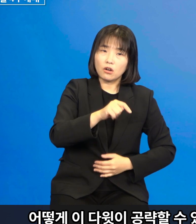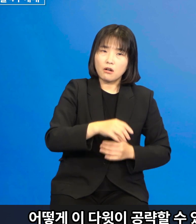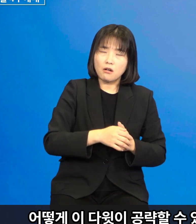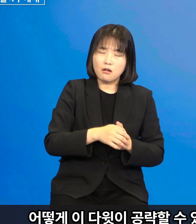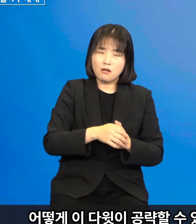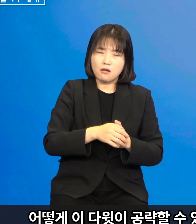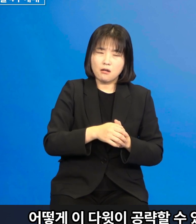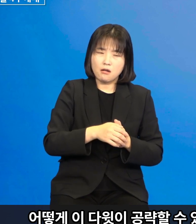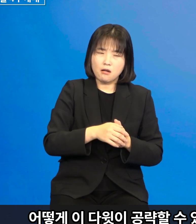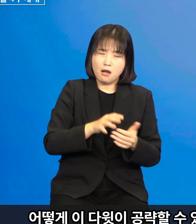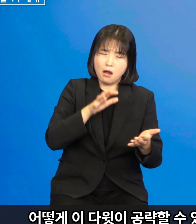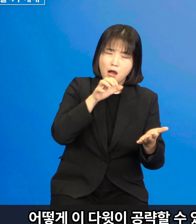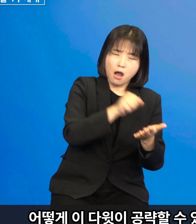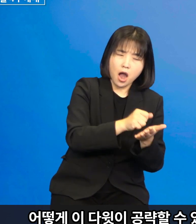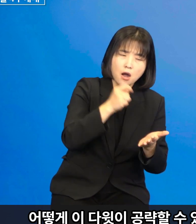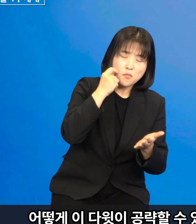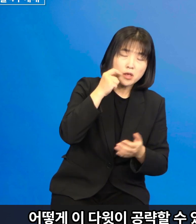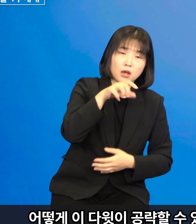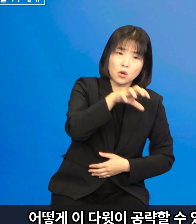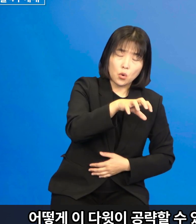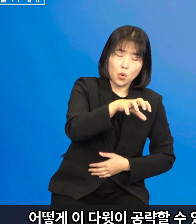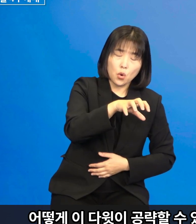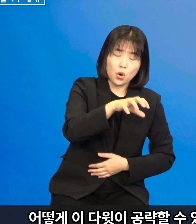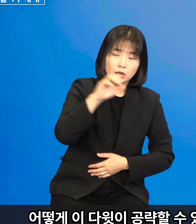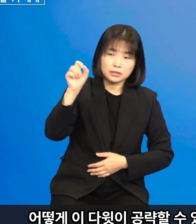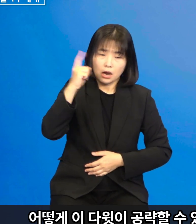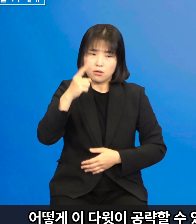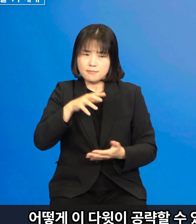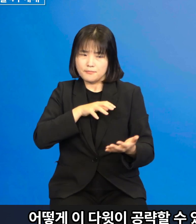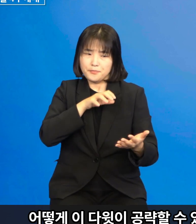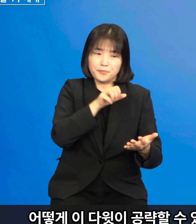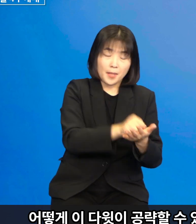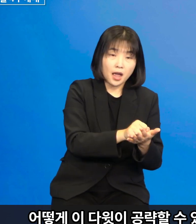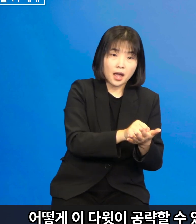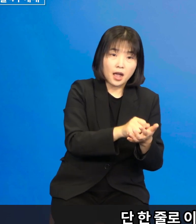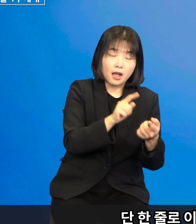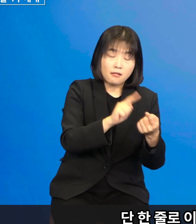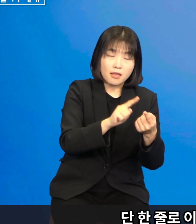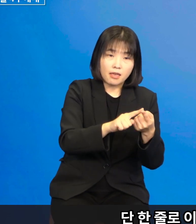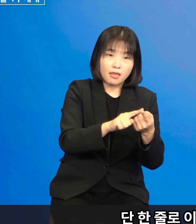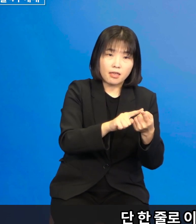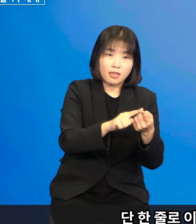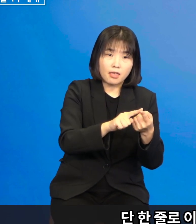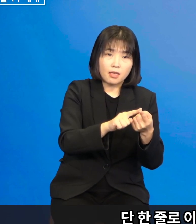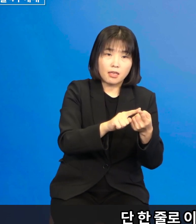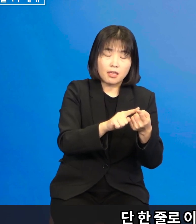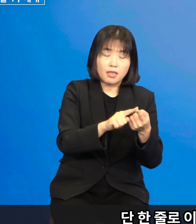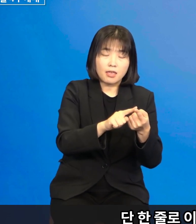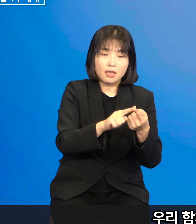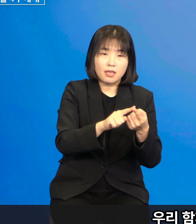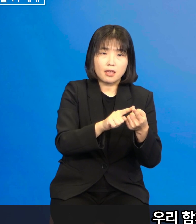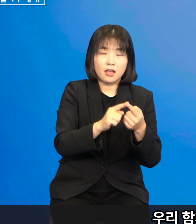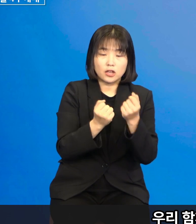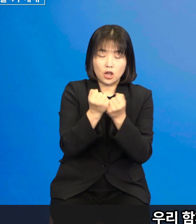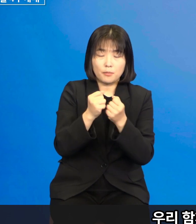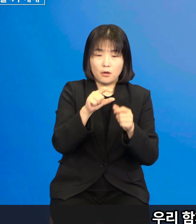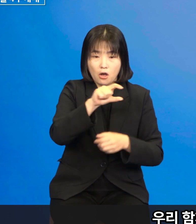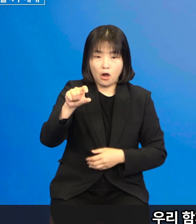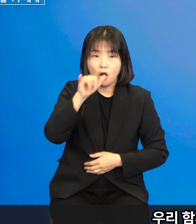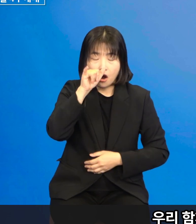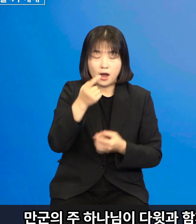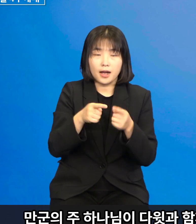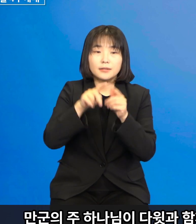성을 어떻게 이 다윗이 공략할 수 있었는지를 다른 설명은 별로 없고요, 단 한 줄로 이렇게 설명을 합니다. 우리 함께